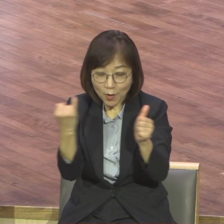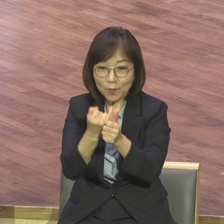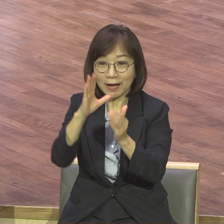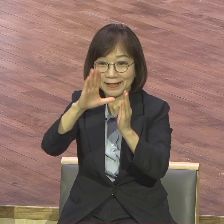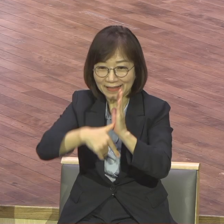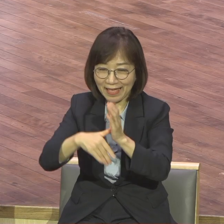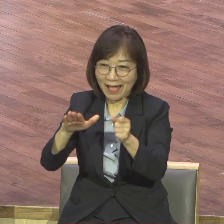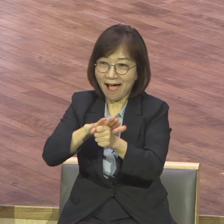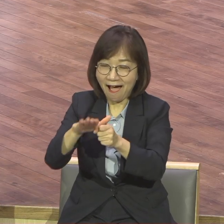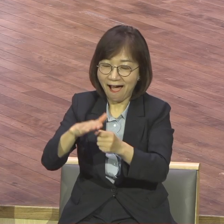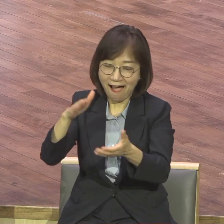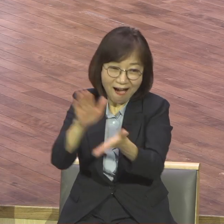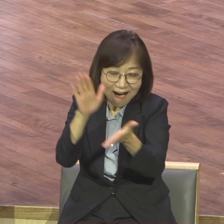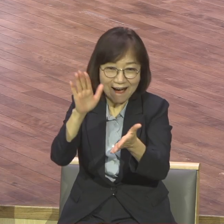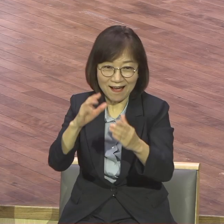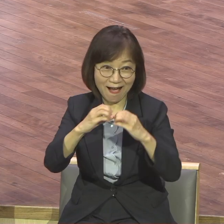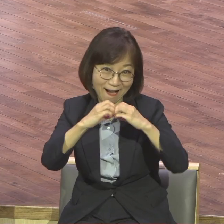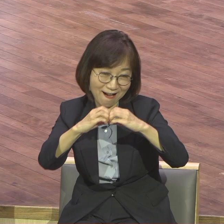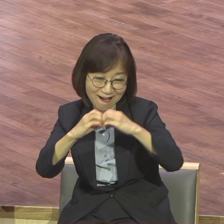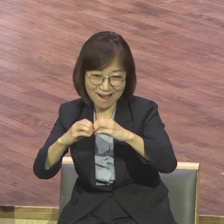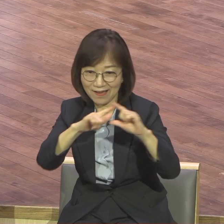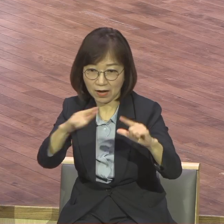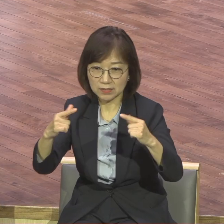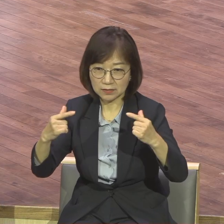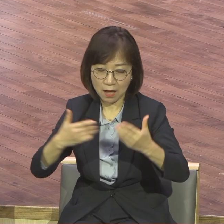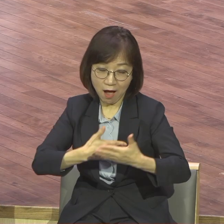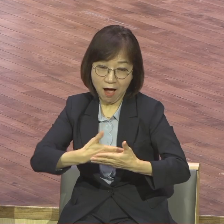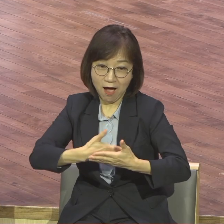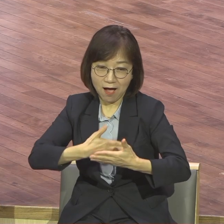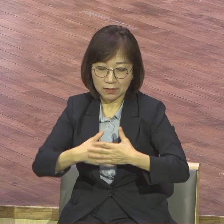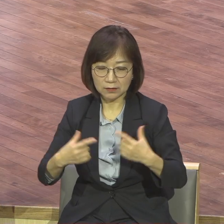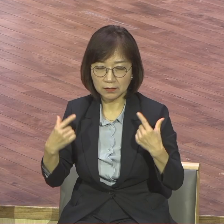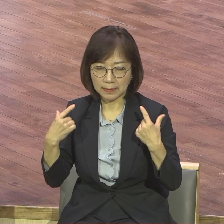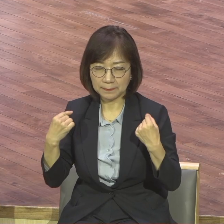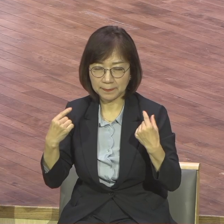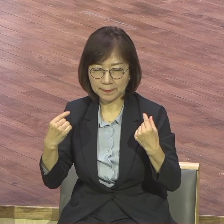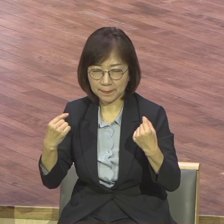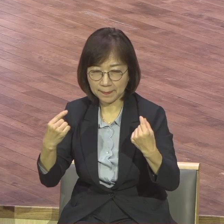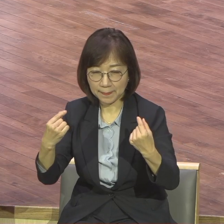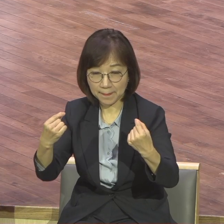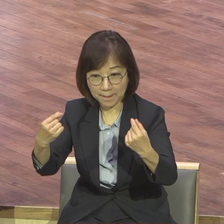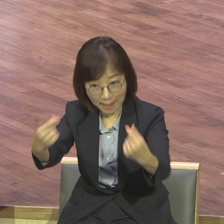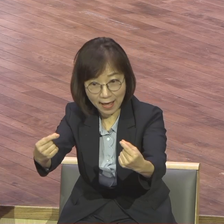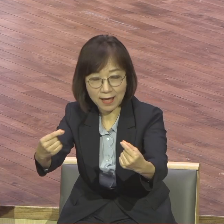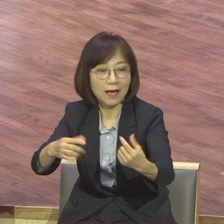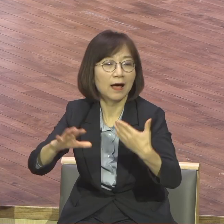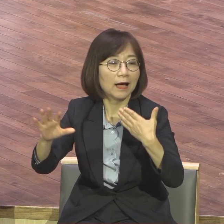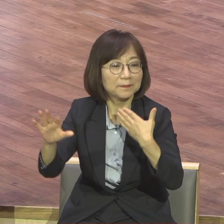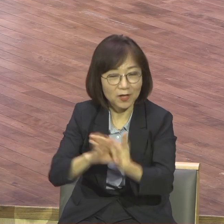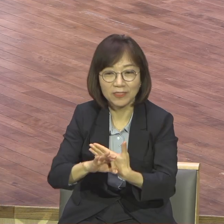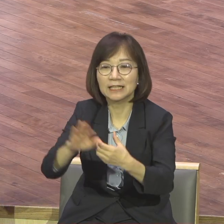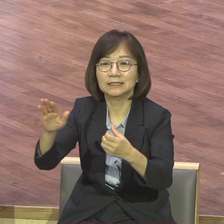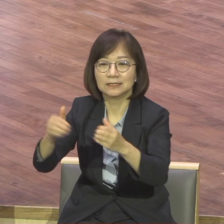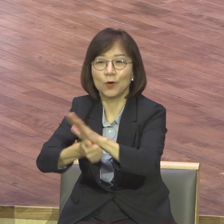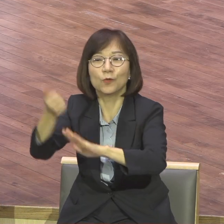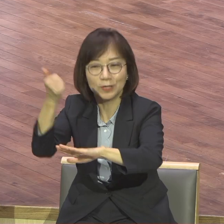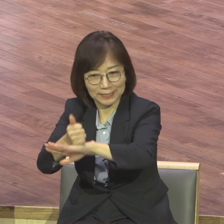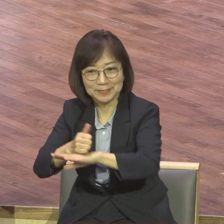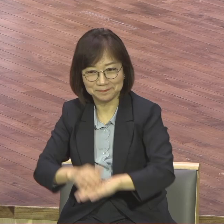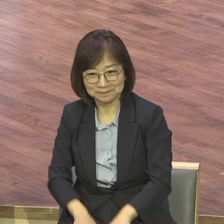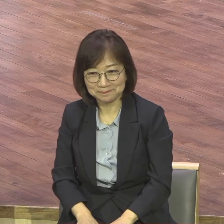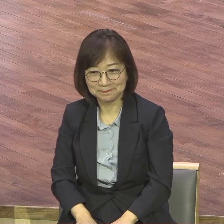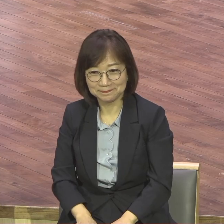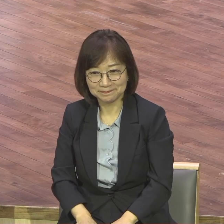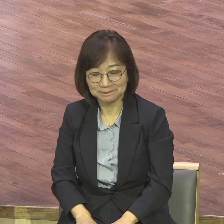남편이 아내를 또 아내가 남편을 세월이 갈수록 더 사랑해. 공감이